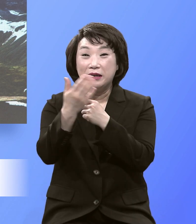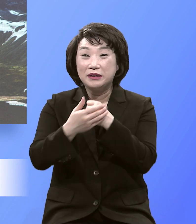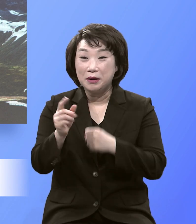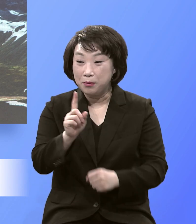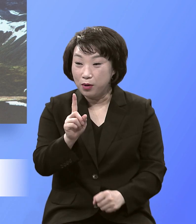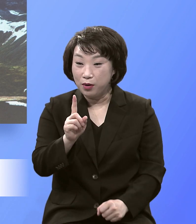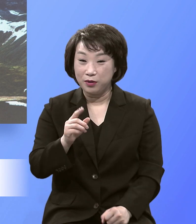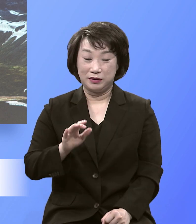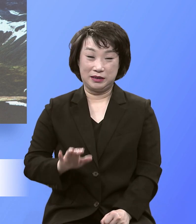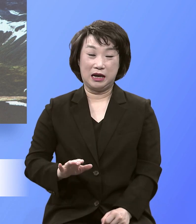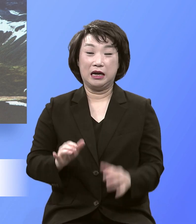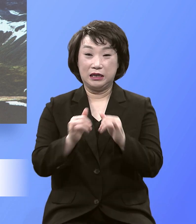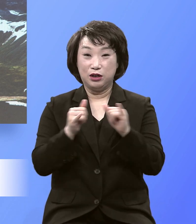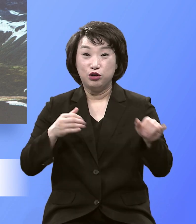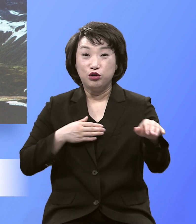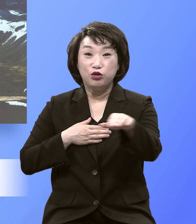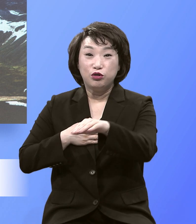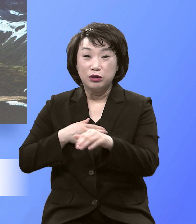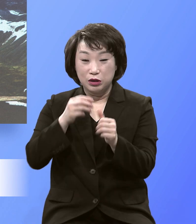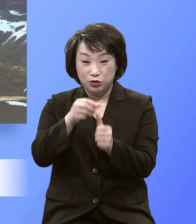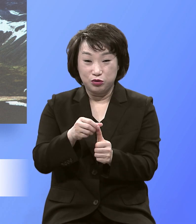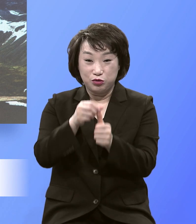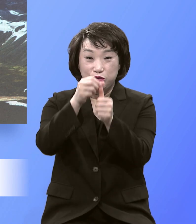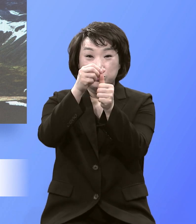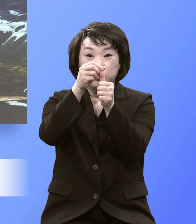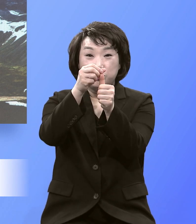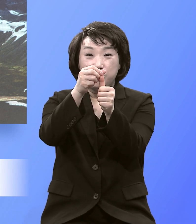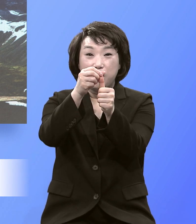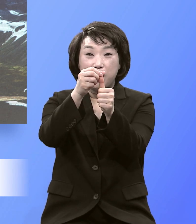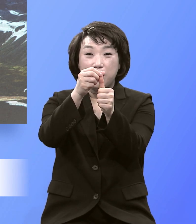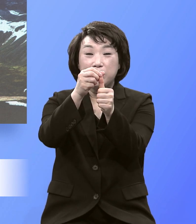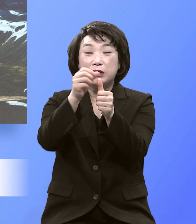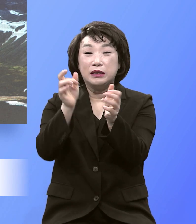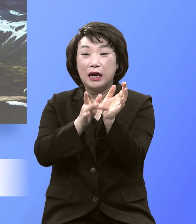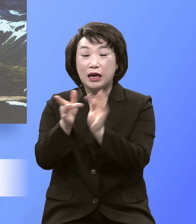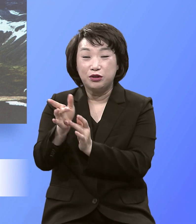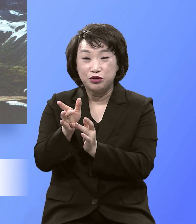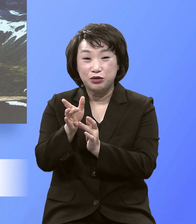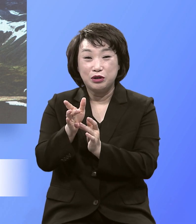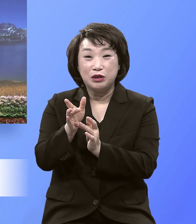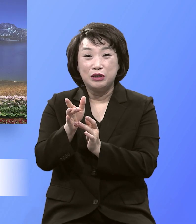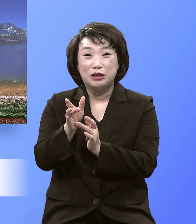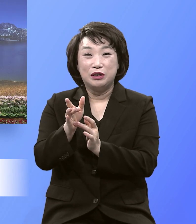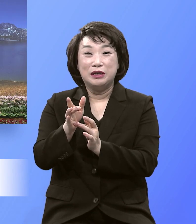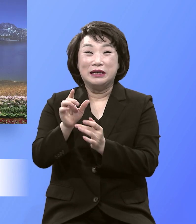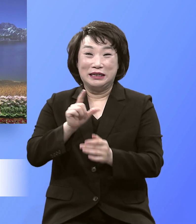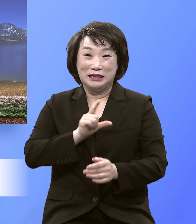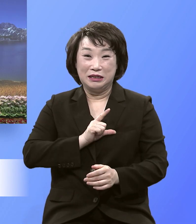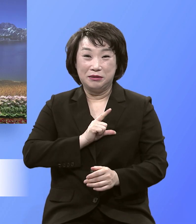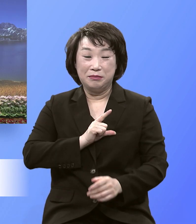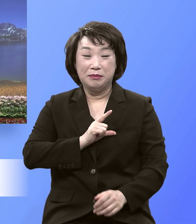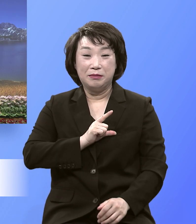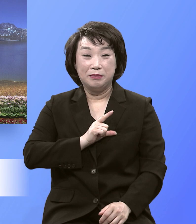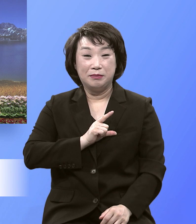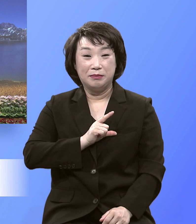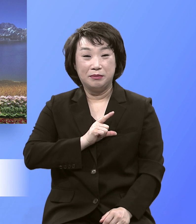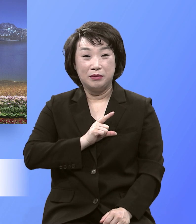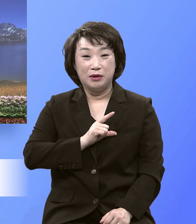은혜는 인류를 구원하신 그 예수라고는 그 이름을